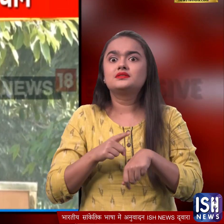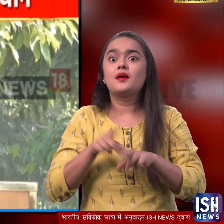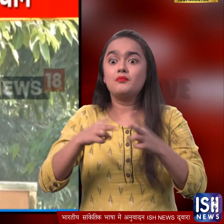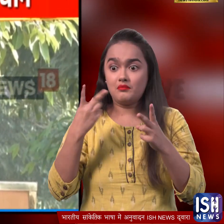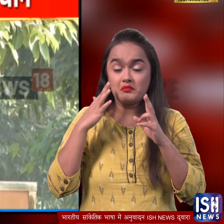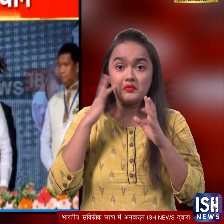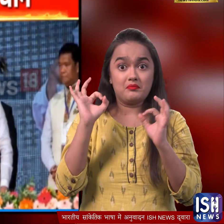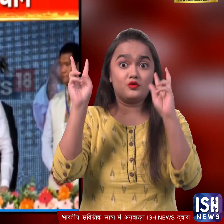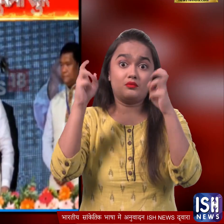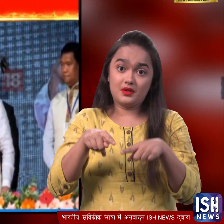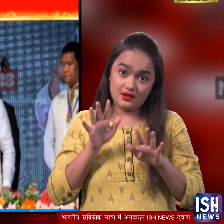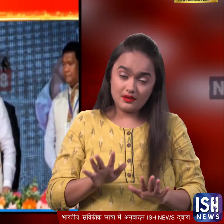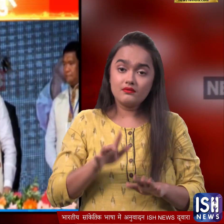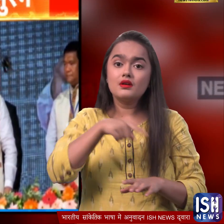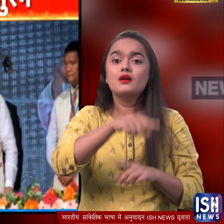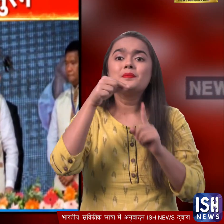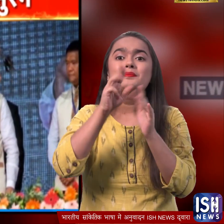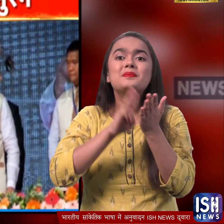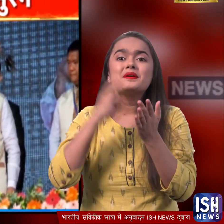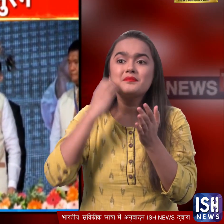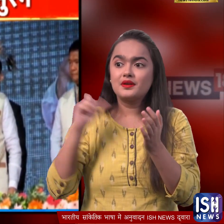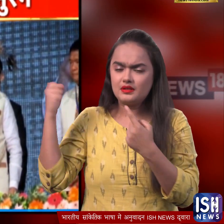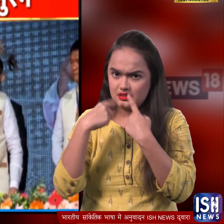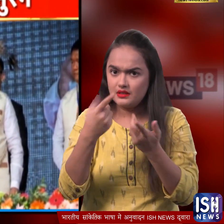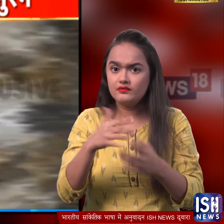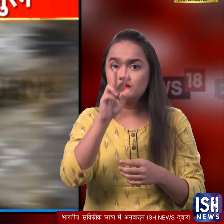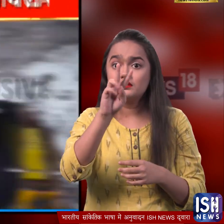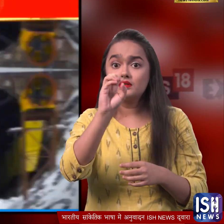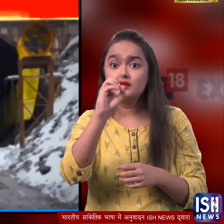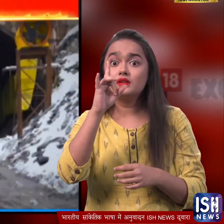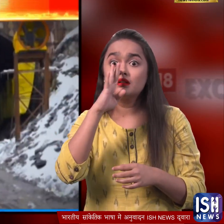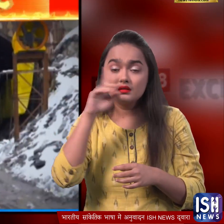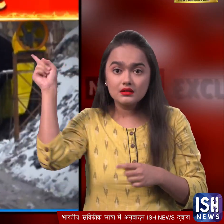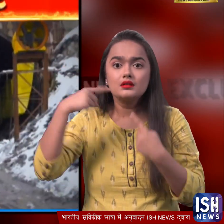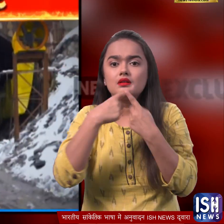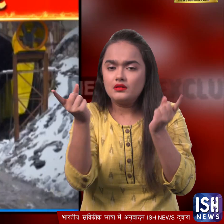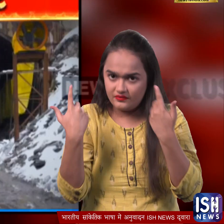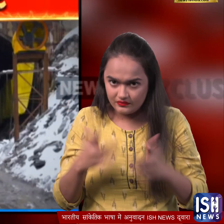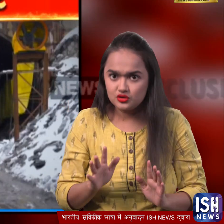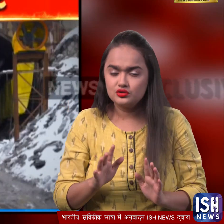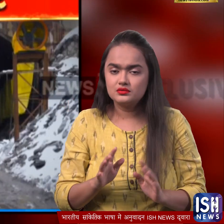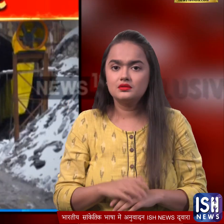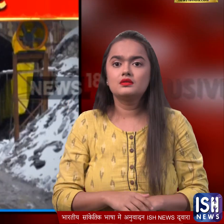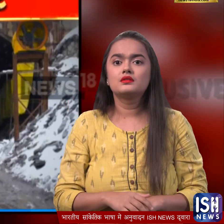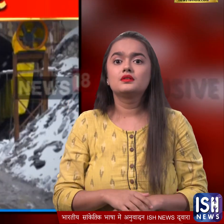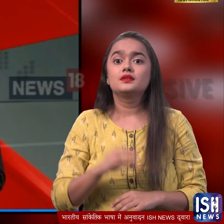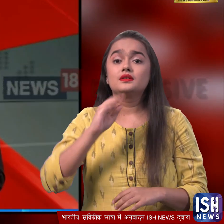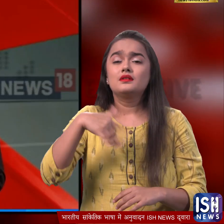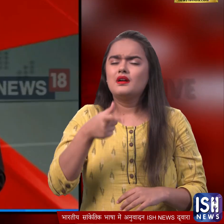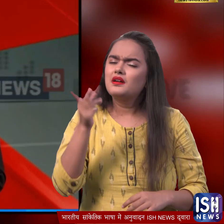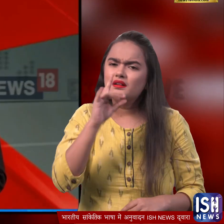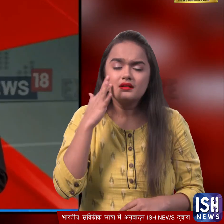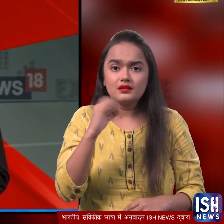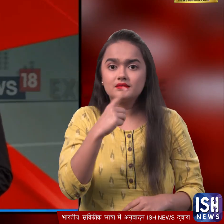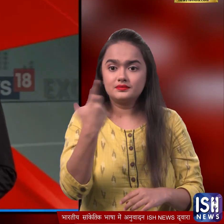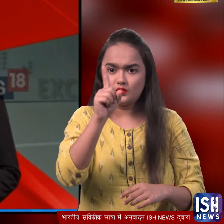का एक विषय बन गई है। इस सुरंग को बनाने के लिए प्रधानमंत्री नरेंद्र मोदी ने 2019 में आधारशिला रखी थी। सौ बात